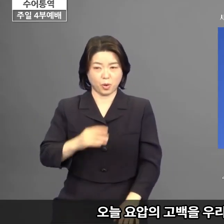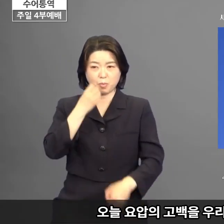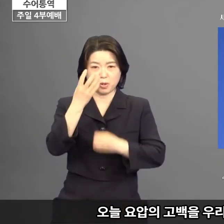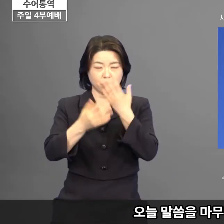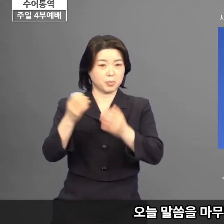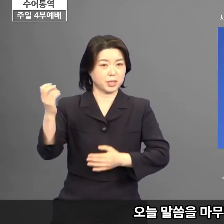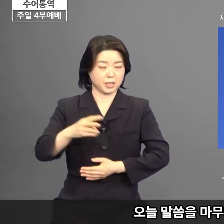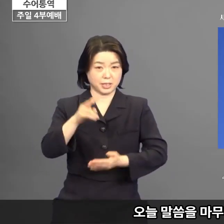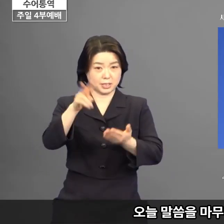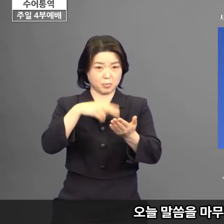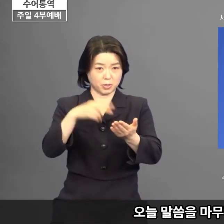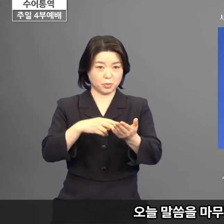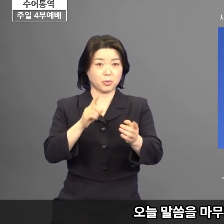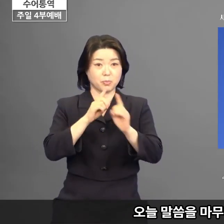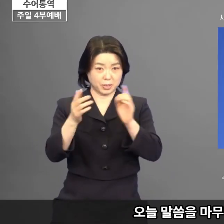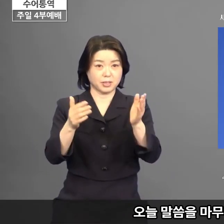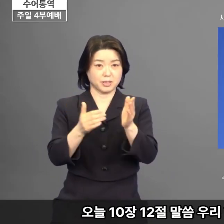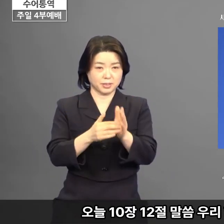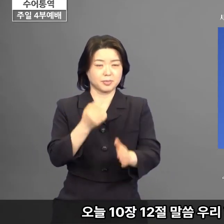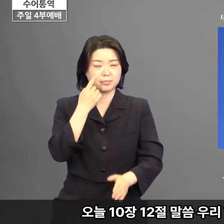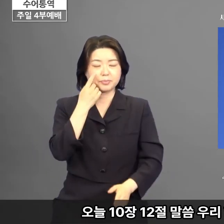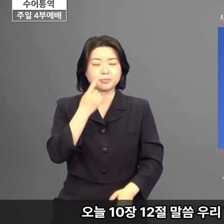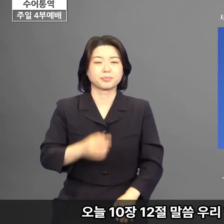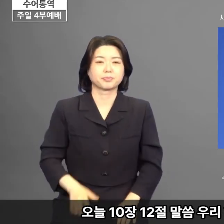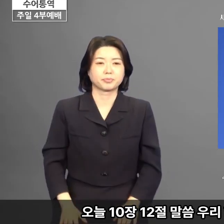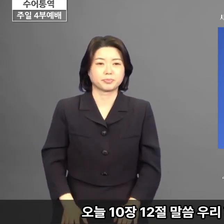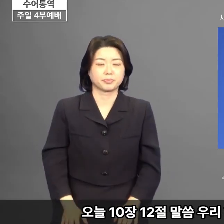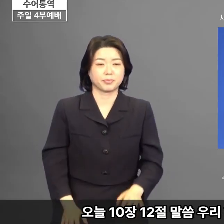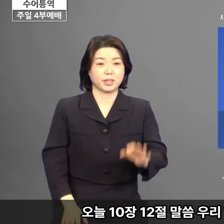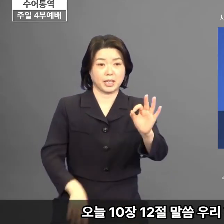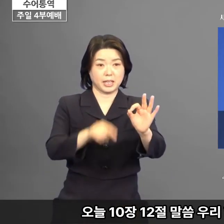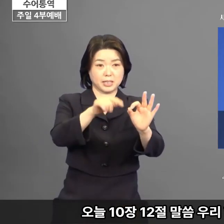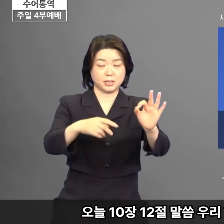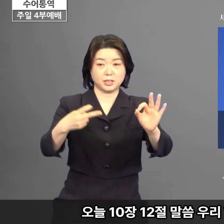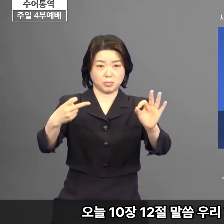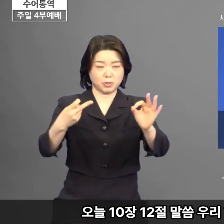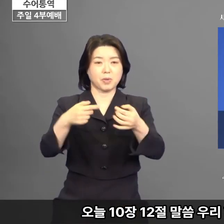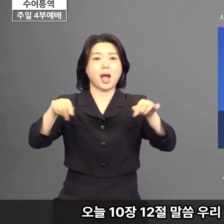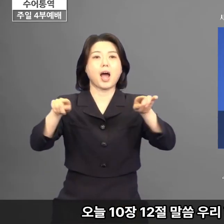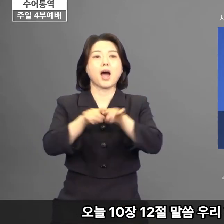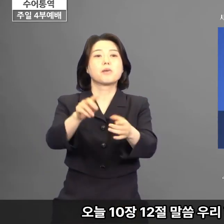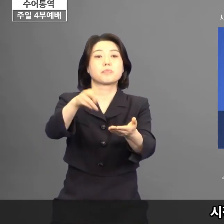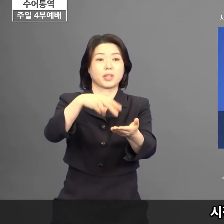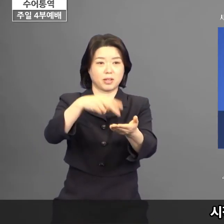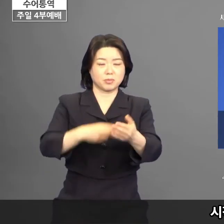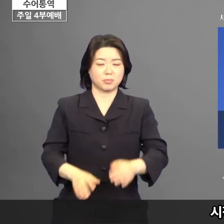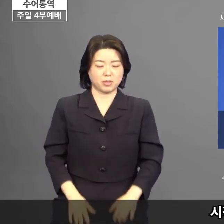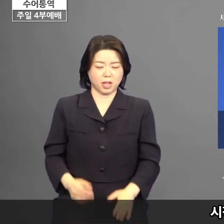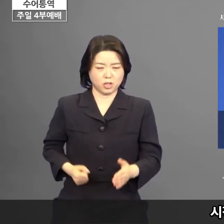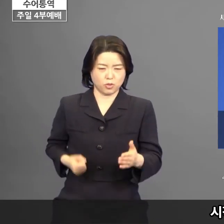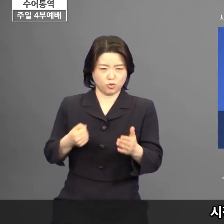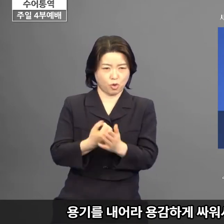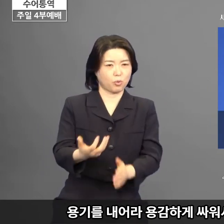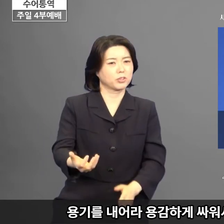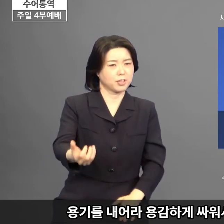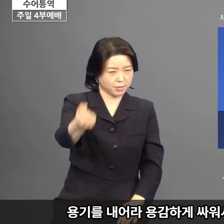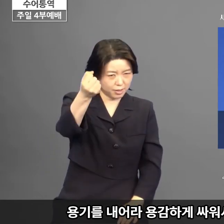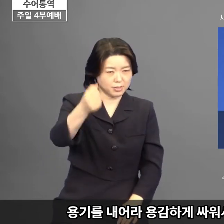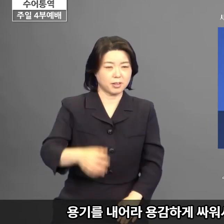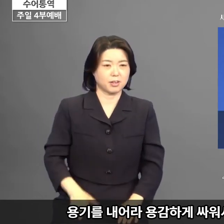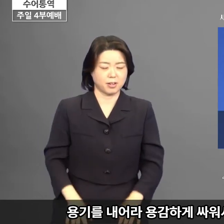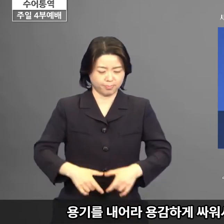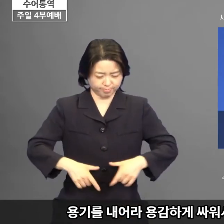한번 읽고 오늘 말씀을 마무리하려고 합니다. 오늘 10장 12절 말씀을 우리 함께 다시 읽어보겠습니다. 시작.